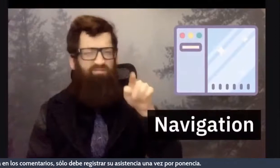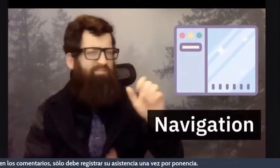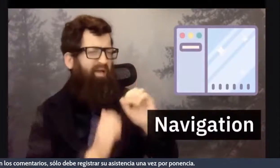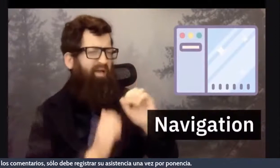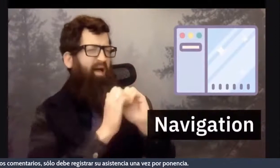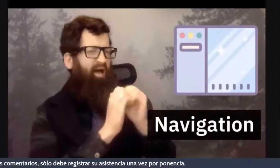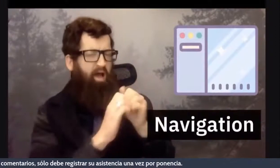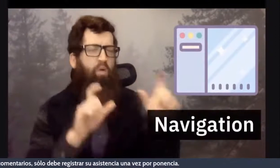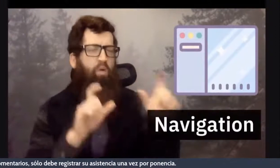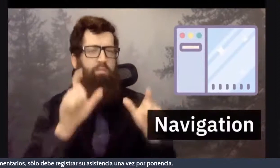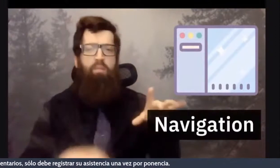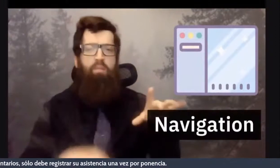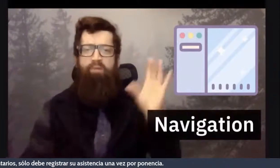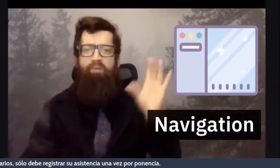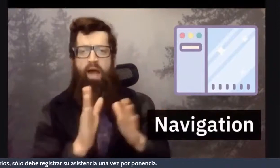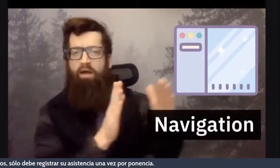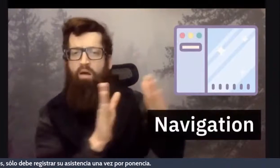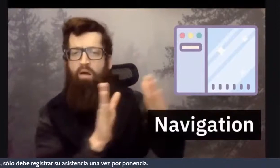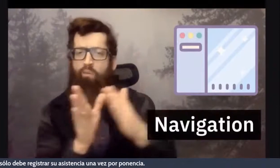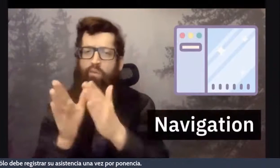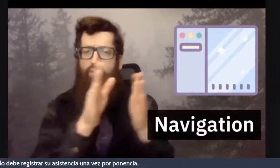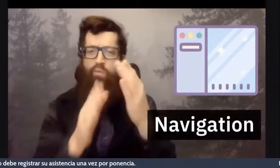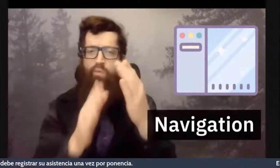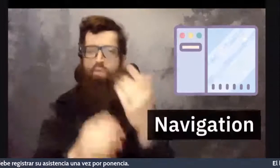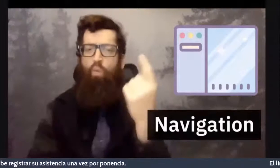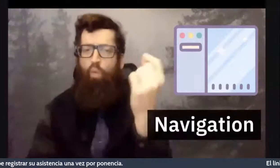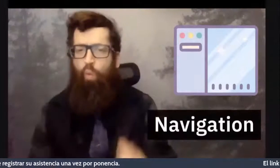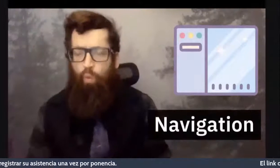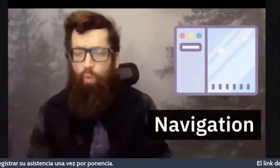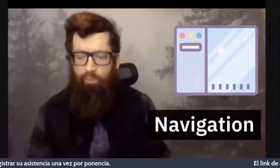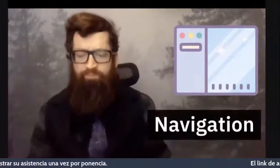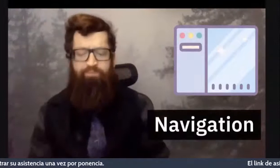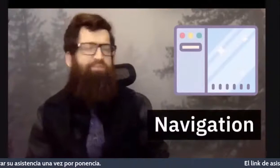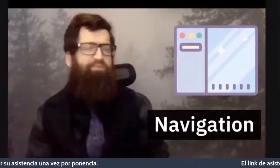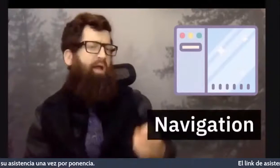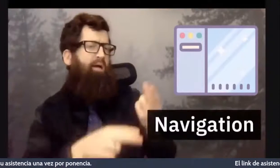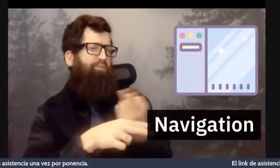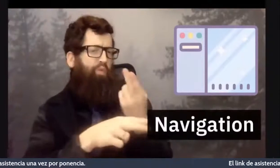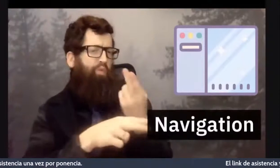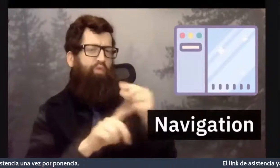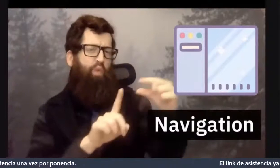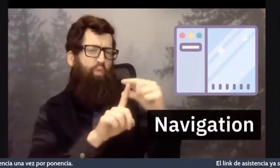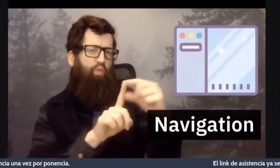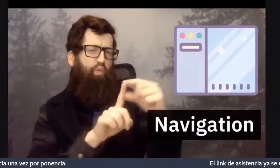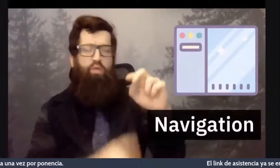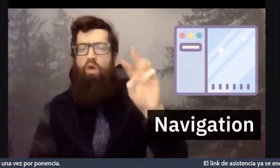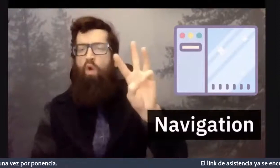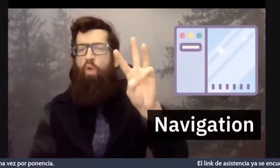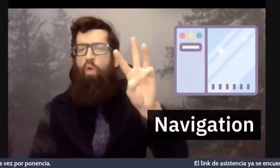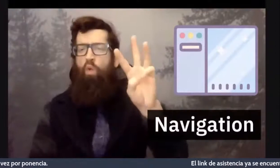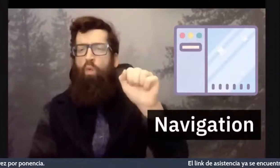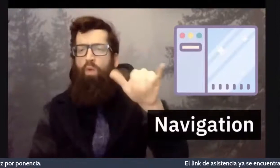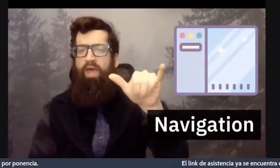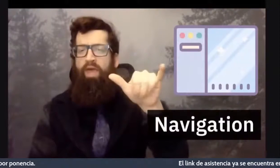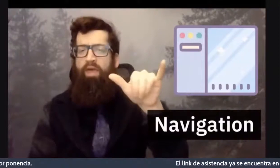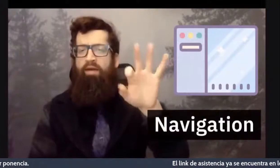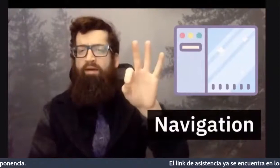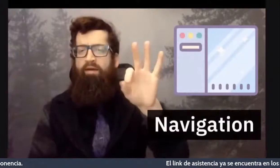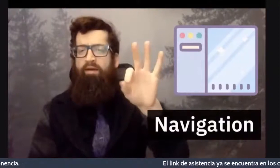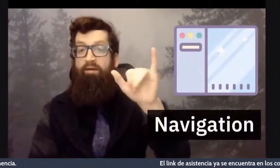importante. Voy a usar el término de encontrar el camino, o sea, que la gente pueda